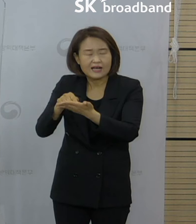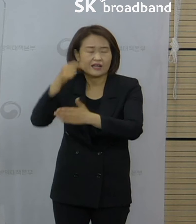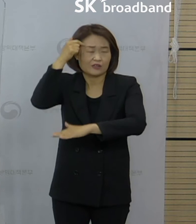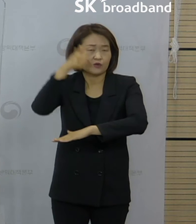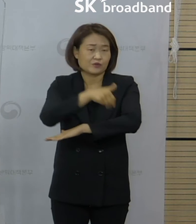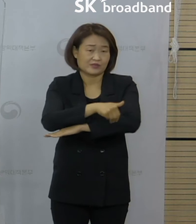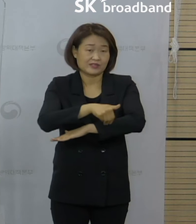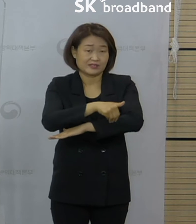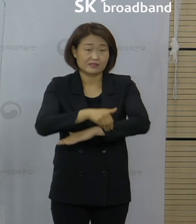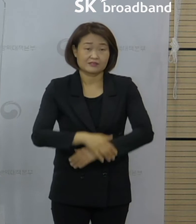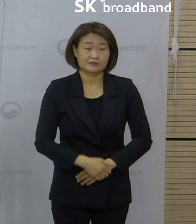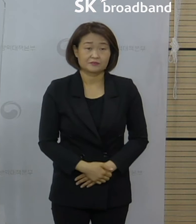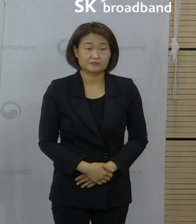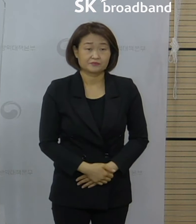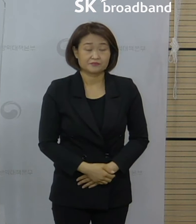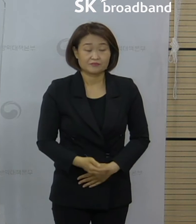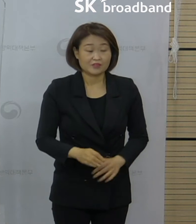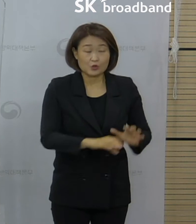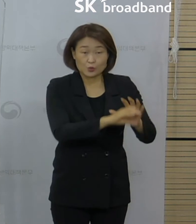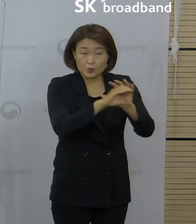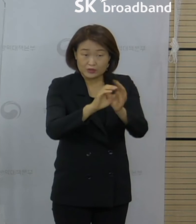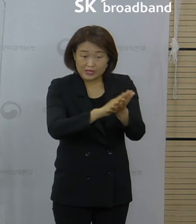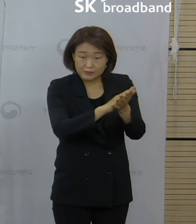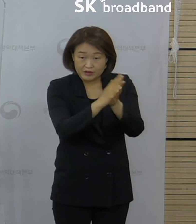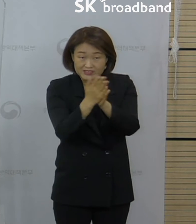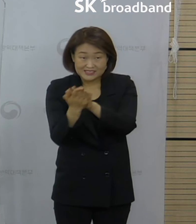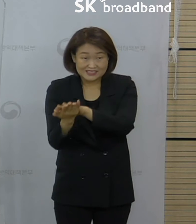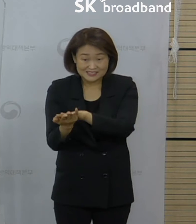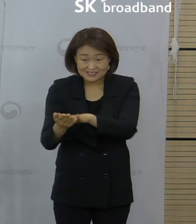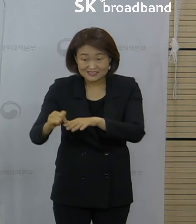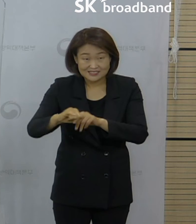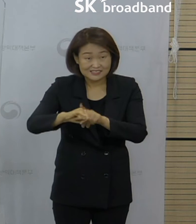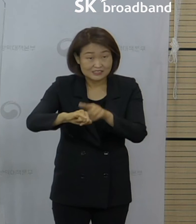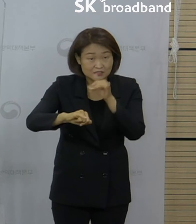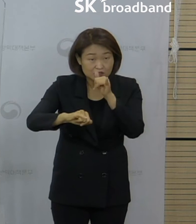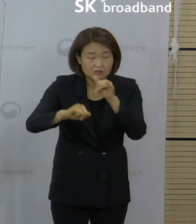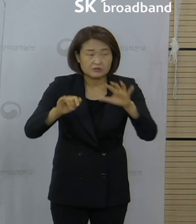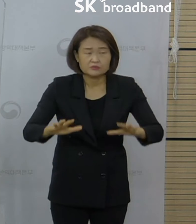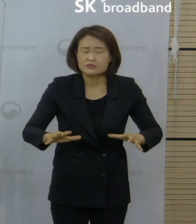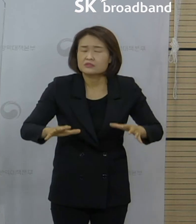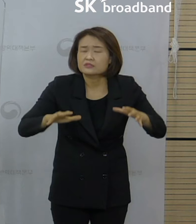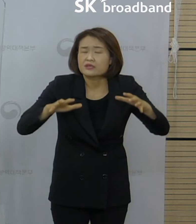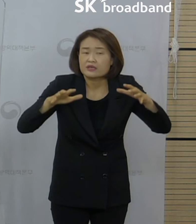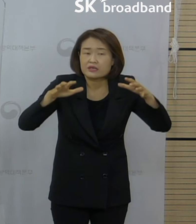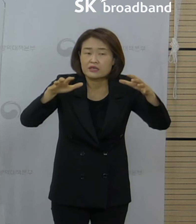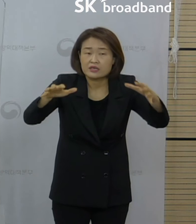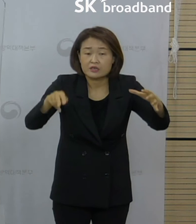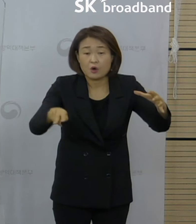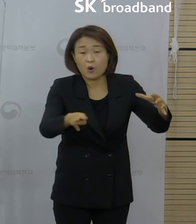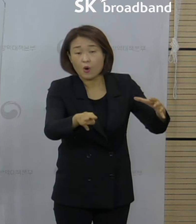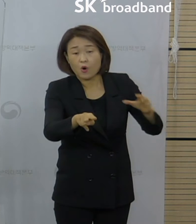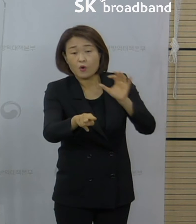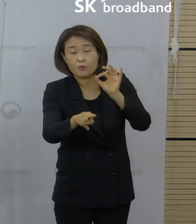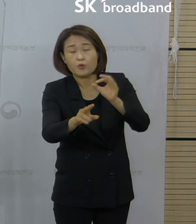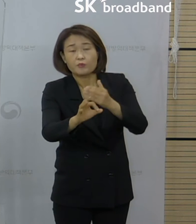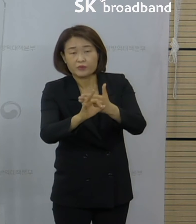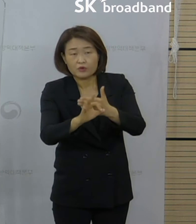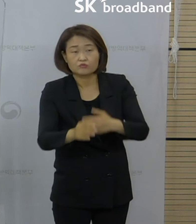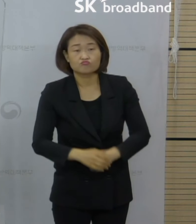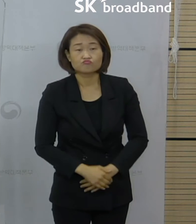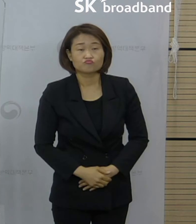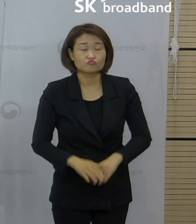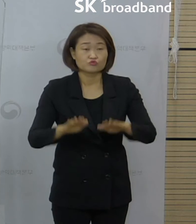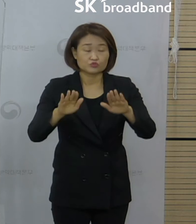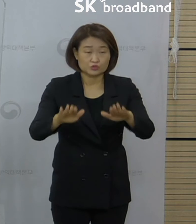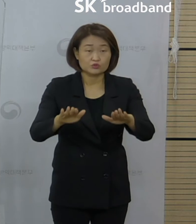대로 그 변이와 관련해서도 전 세계적으로 백신 접종을 어느 정도 높은